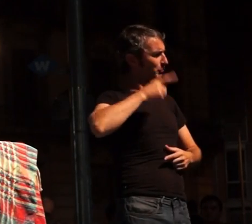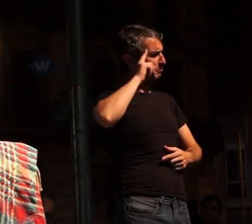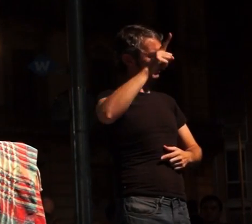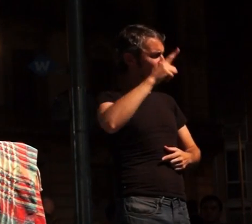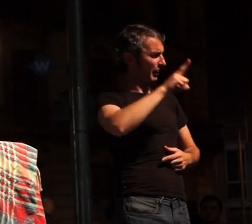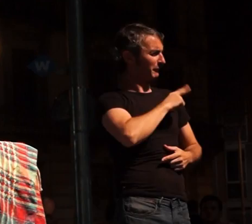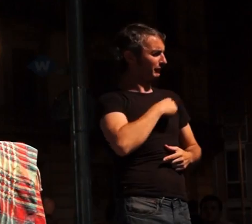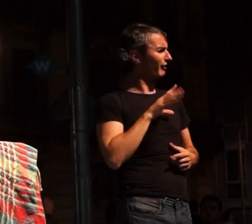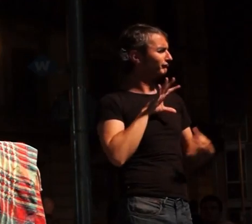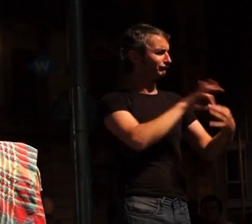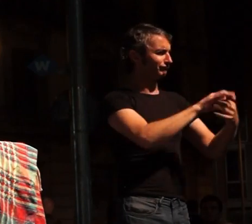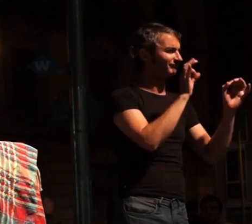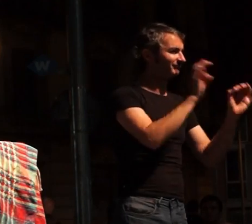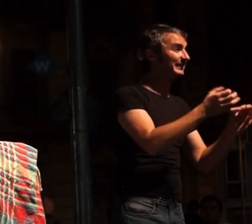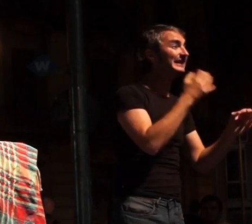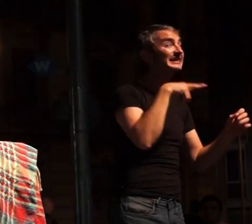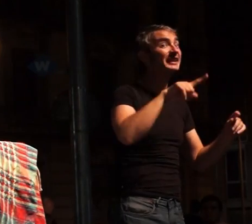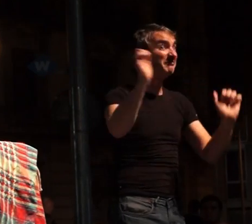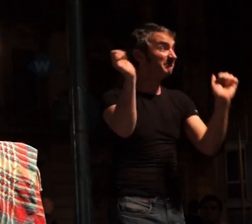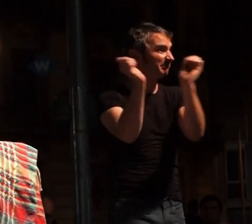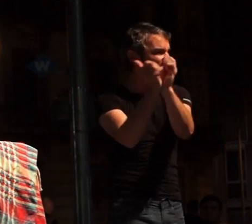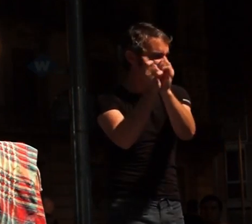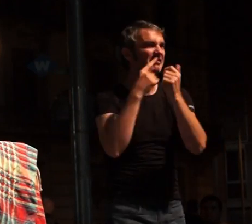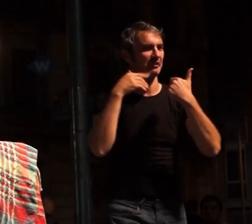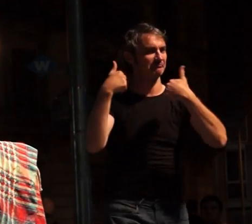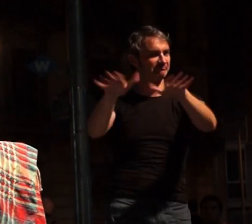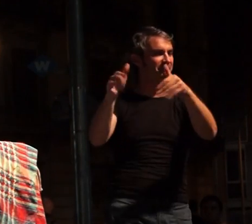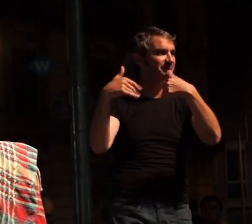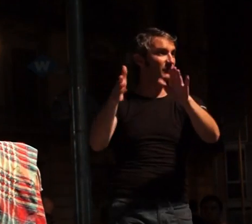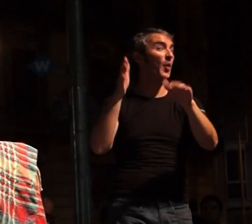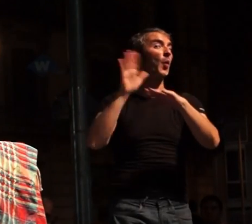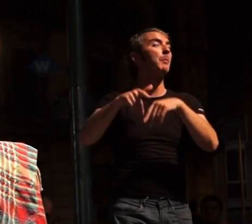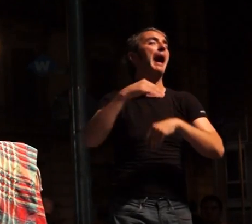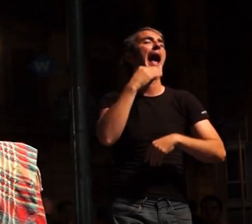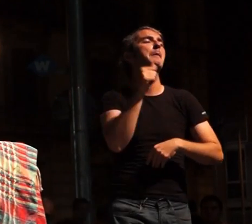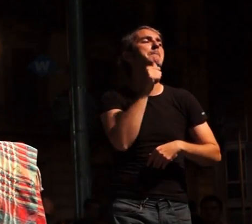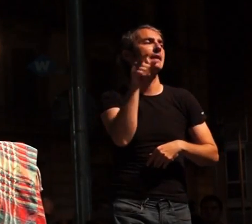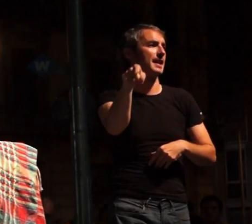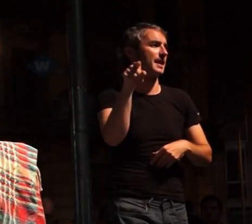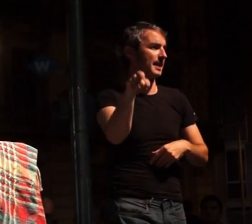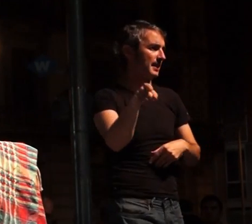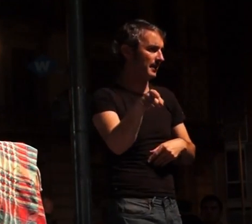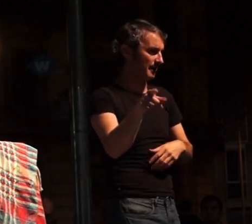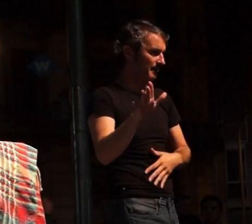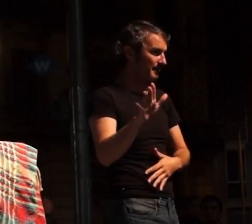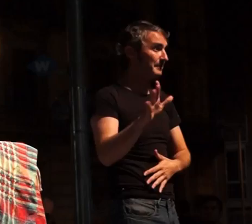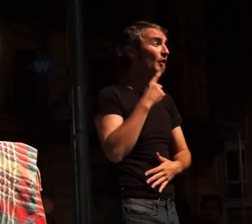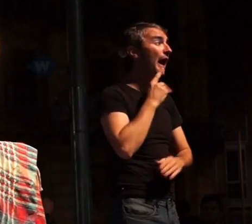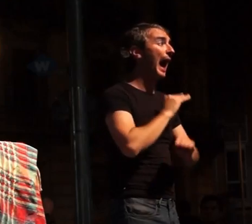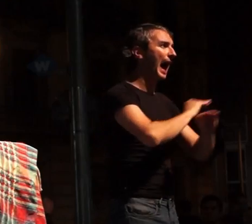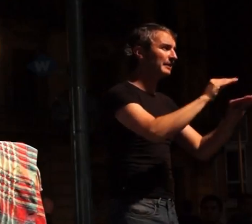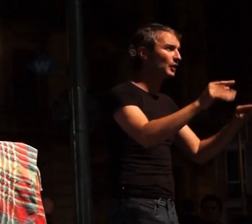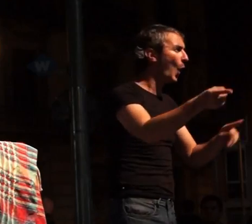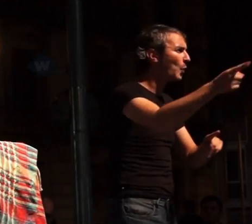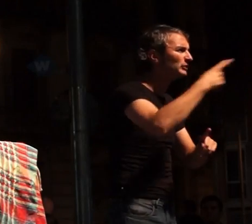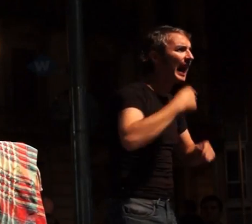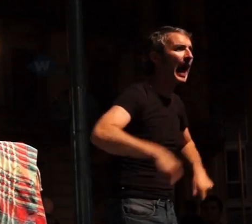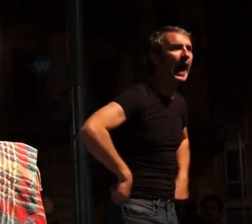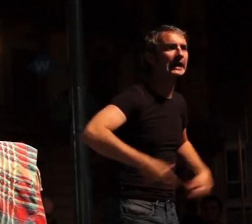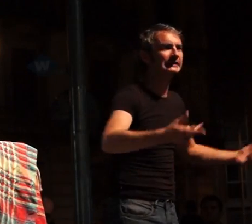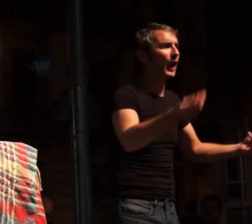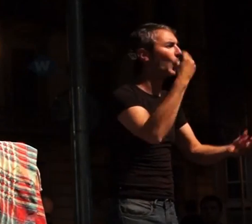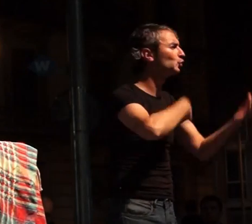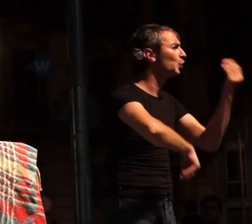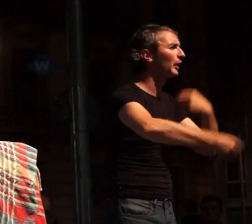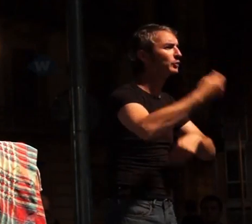detenen algú, penseu que alguna cosa deu haver fet. Y sobre todo, consumiu, que en això consisteix